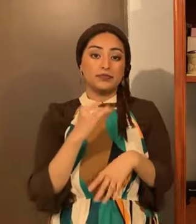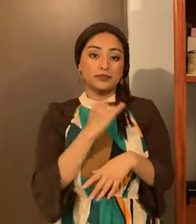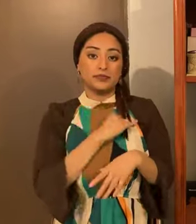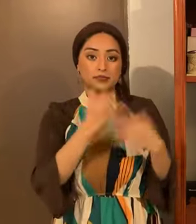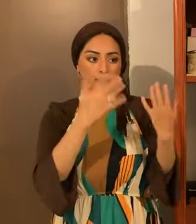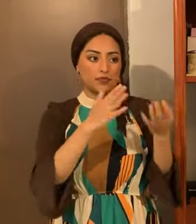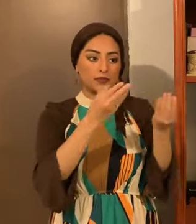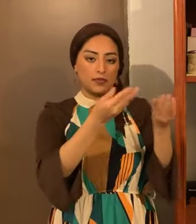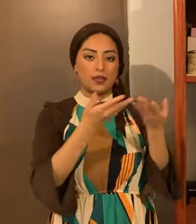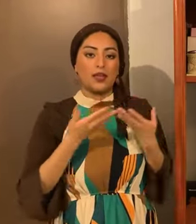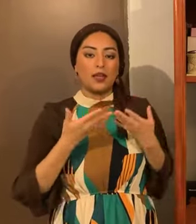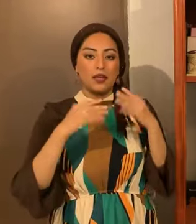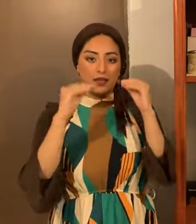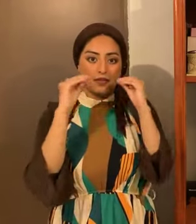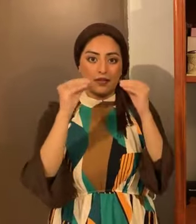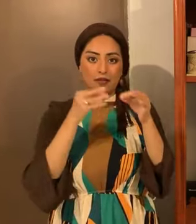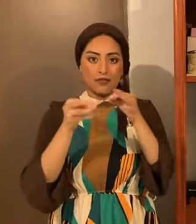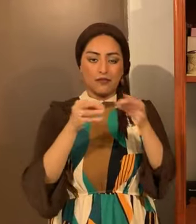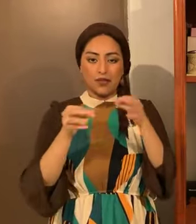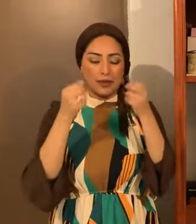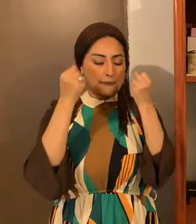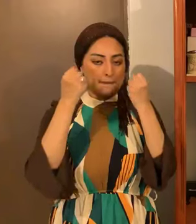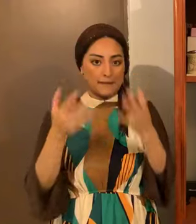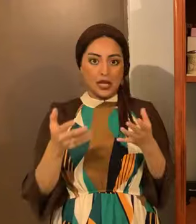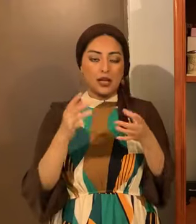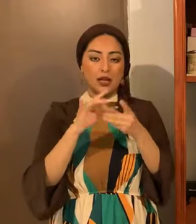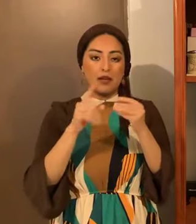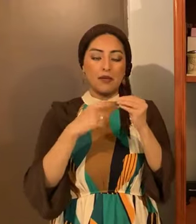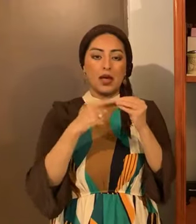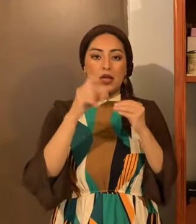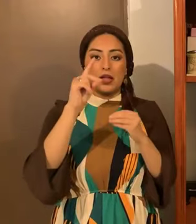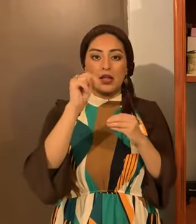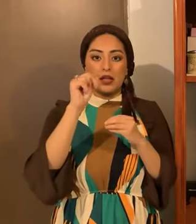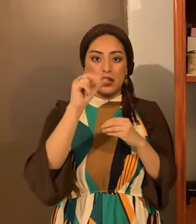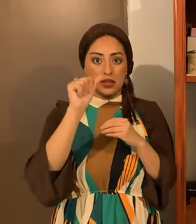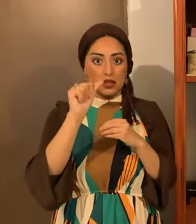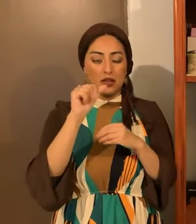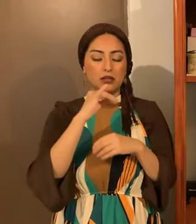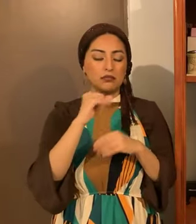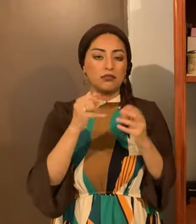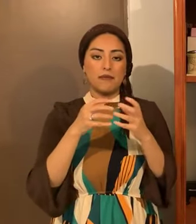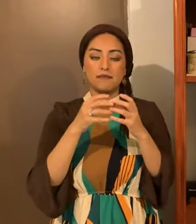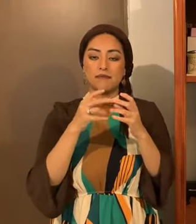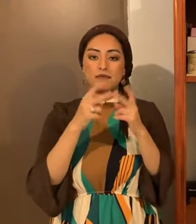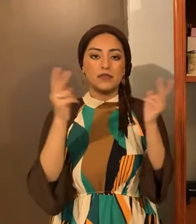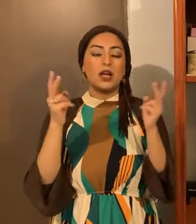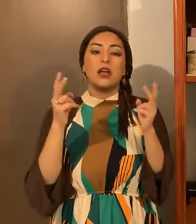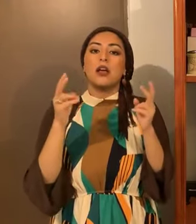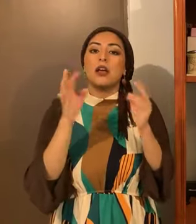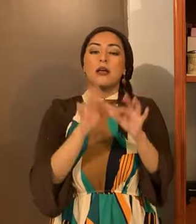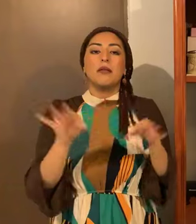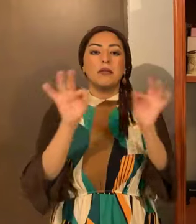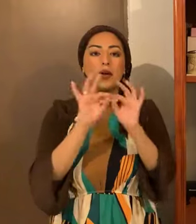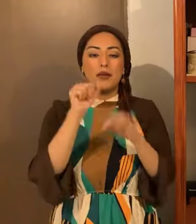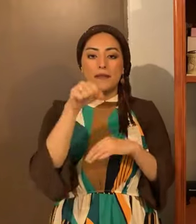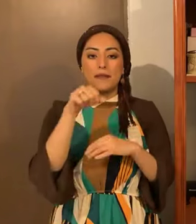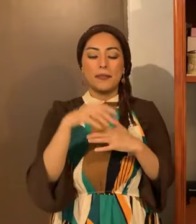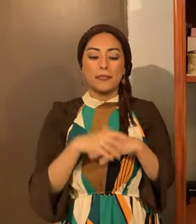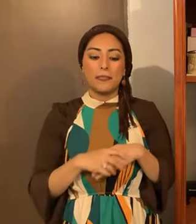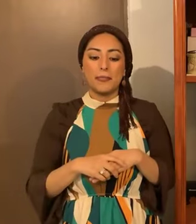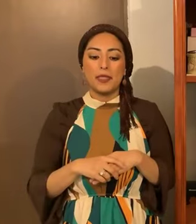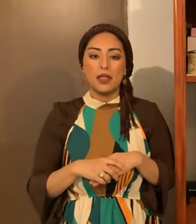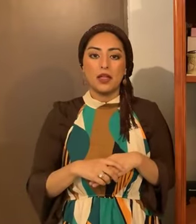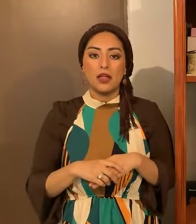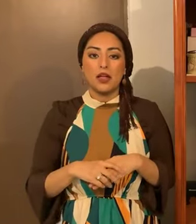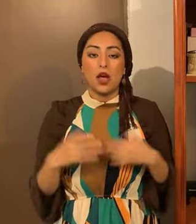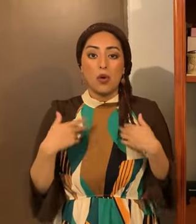ha dado varias explicaciones acerca del ADN, y que es muy importante estos 4 componentes. Bueno,